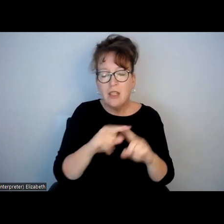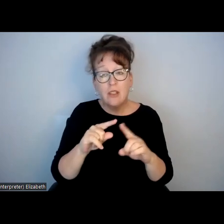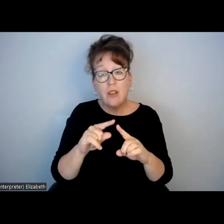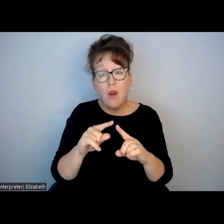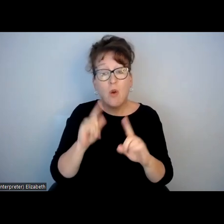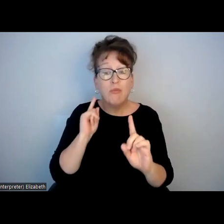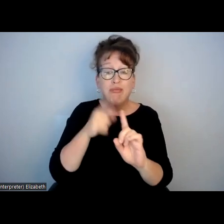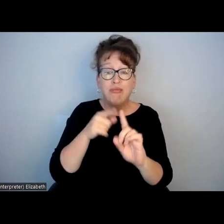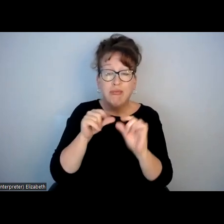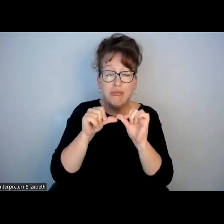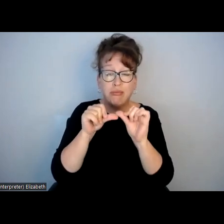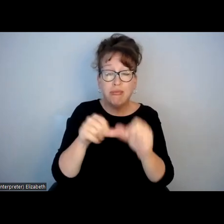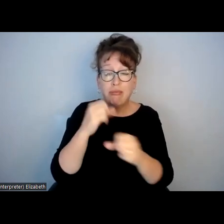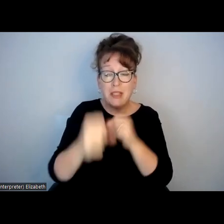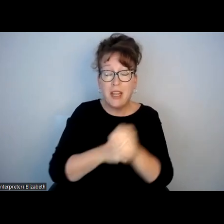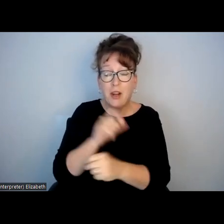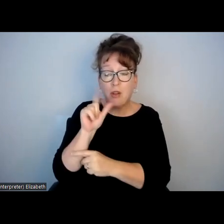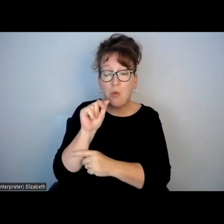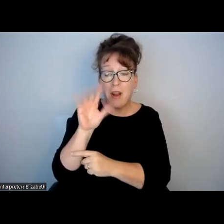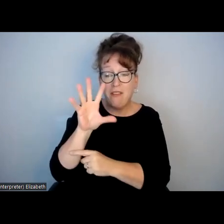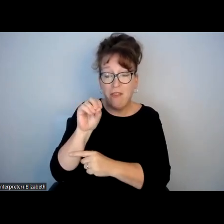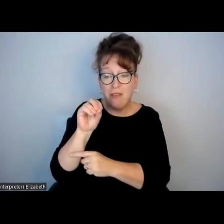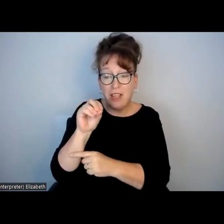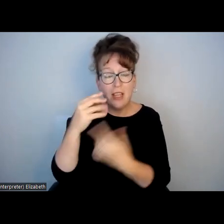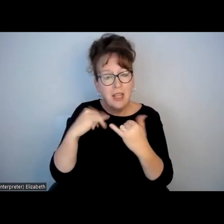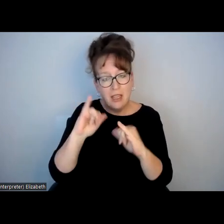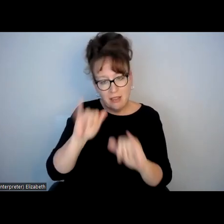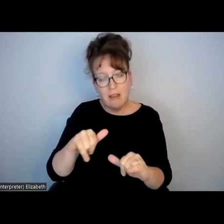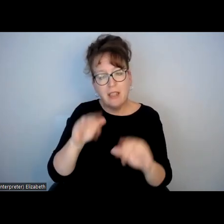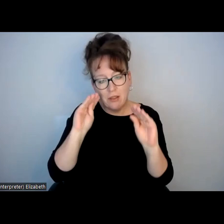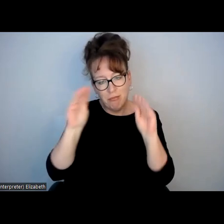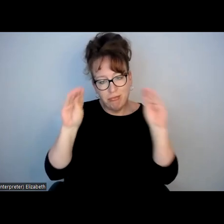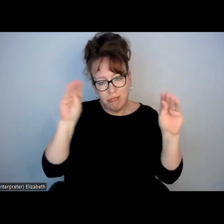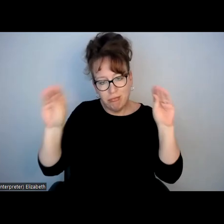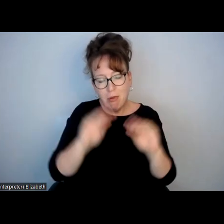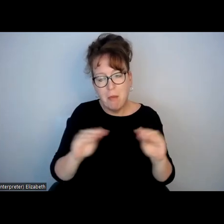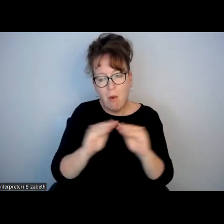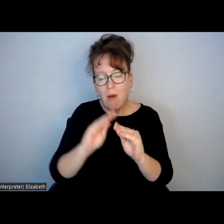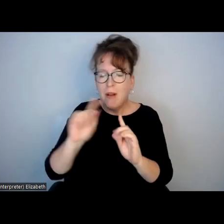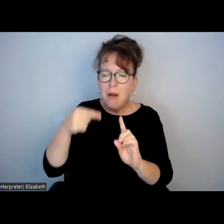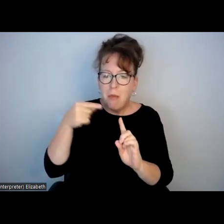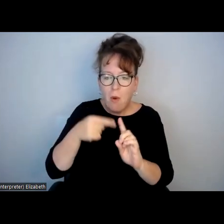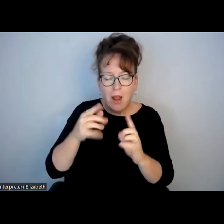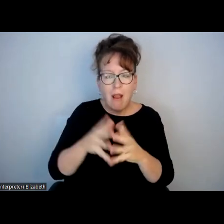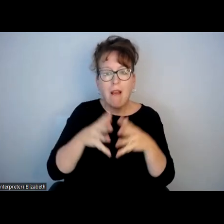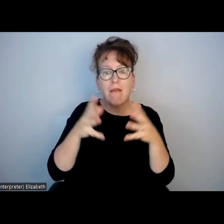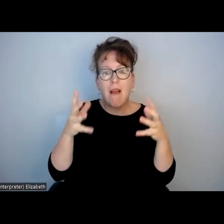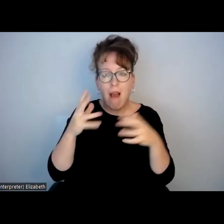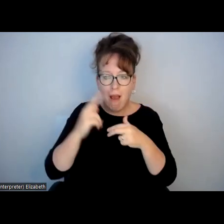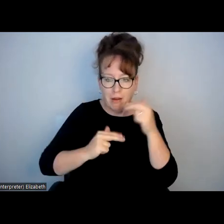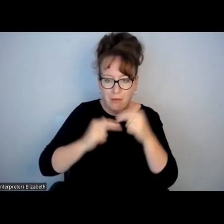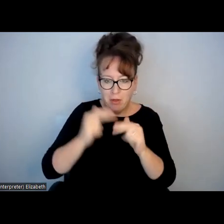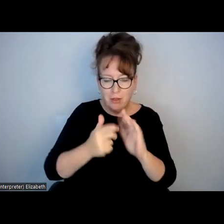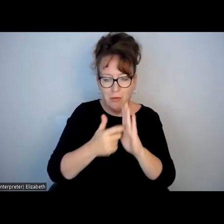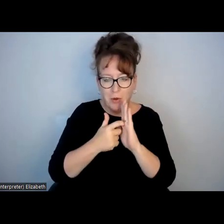28 estaciones que van a estar haciéndose de aquí al 2025 Así que sepan que es que hay